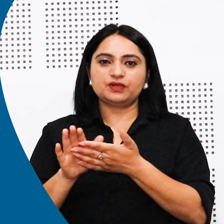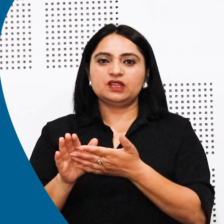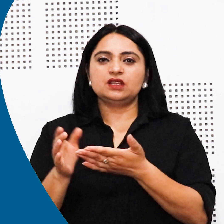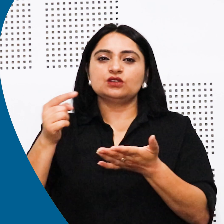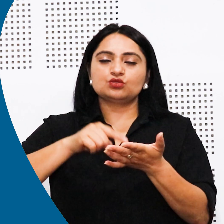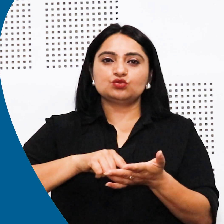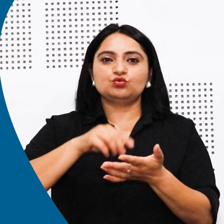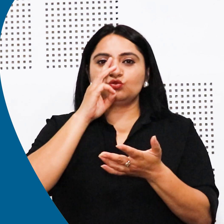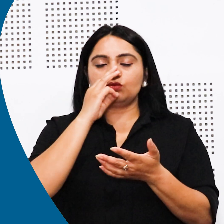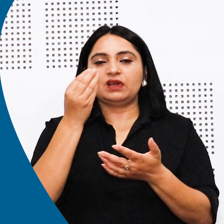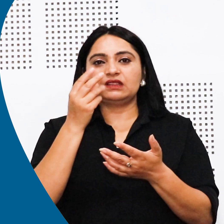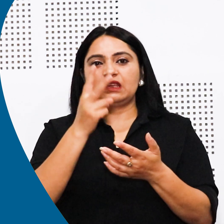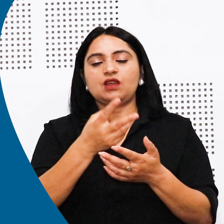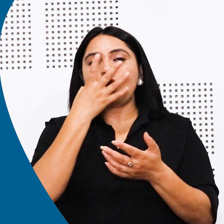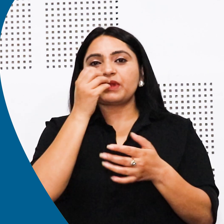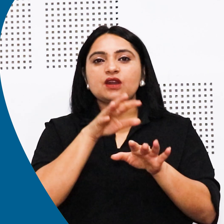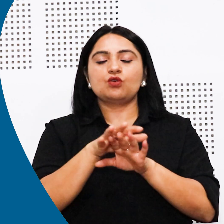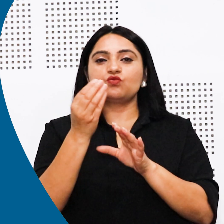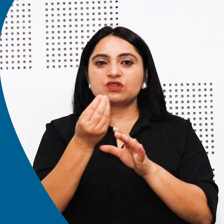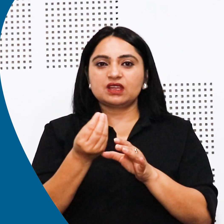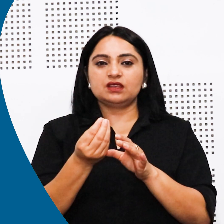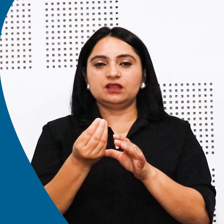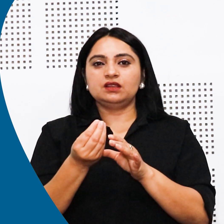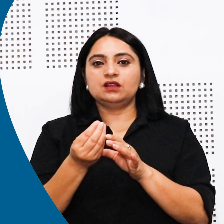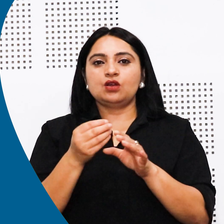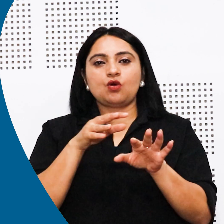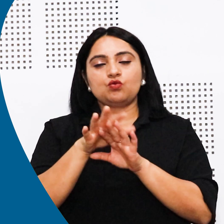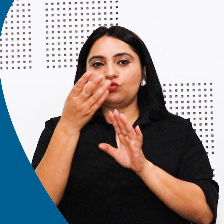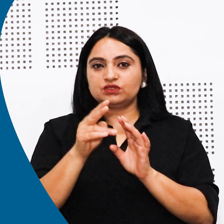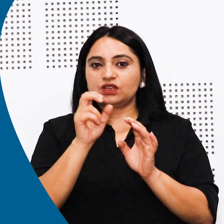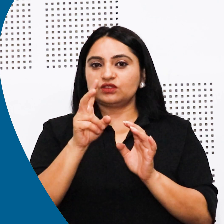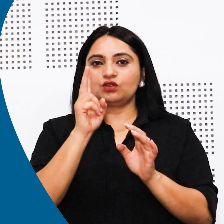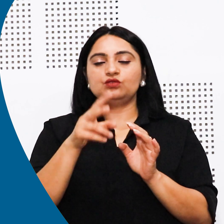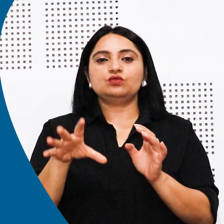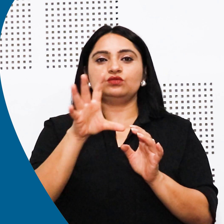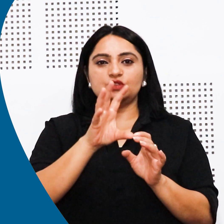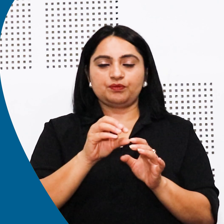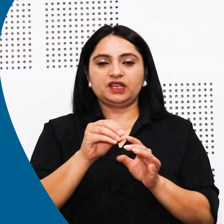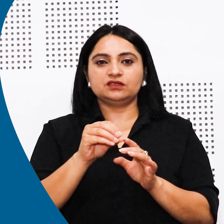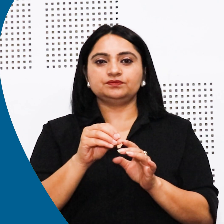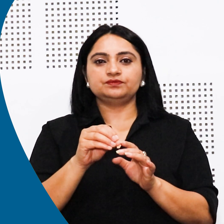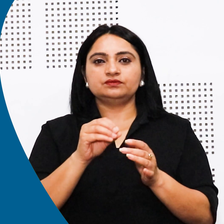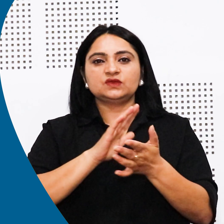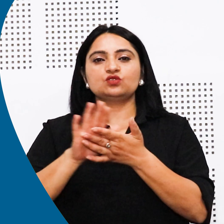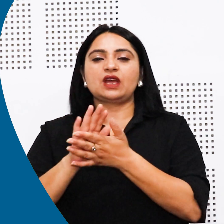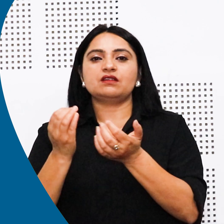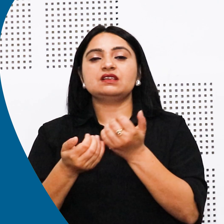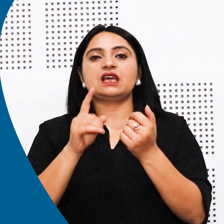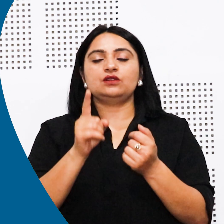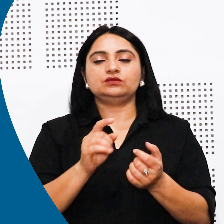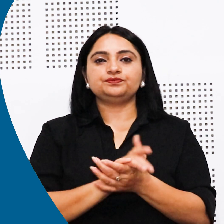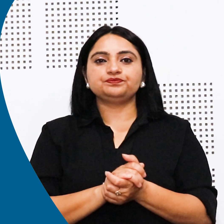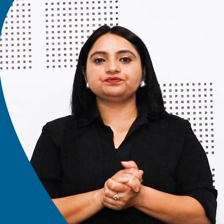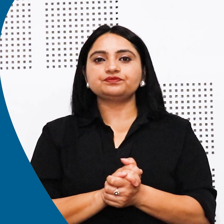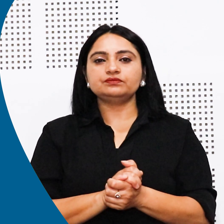चाहिँ जटिलताहरू केही खालका अप्ठ्याराहरू केही खालका डुप्लिकेसन्सहरू देखा पर्छन्। तर त्यो समयक्रममा अभ्यासकै क्रममा ती सुधारेरै जाने कुरा हो।